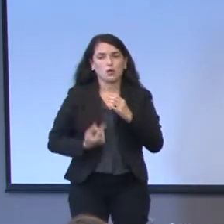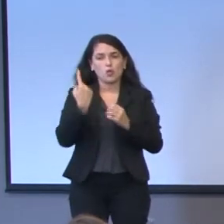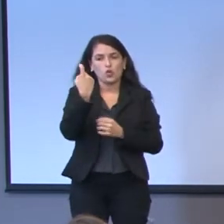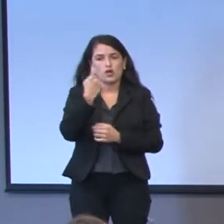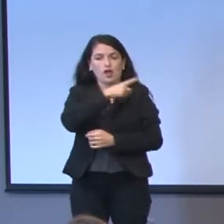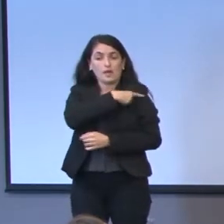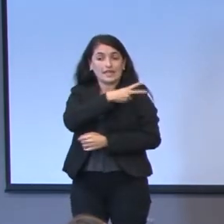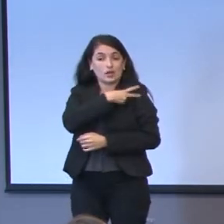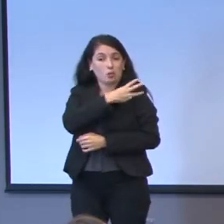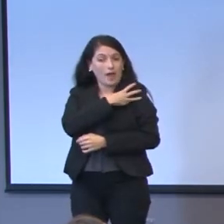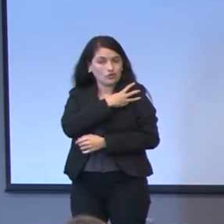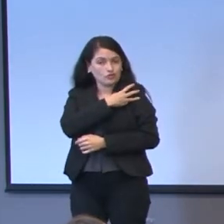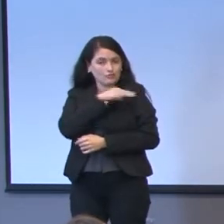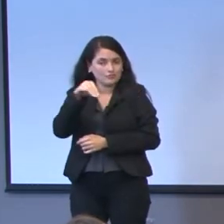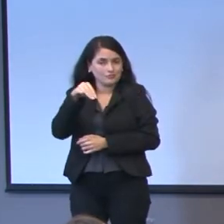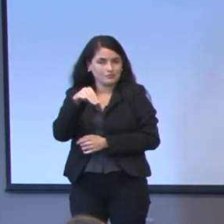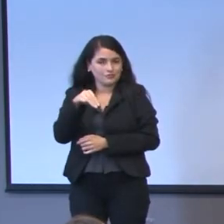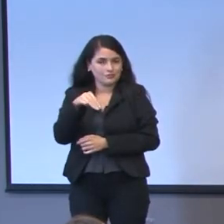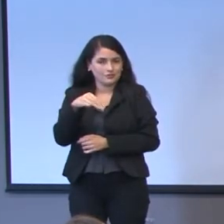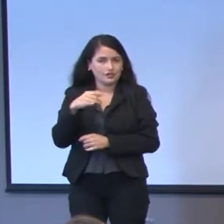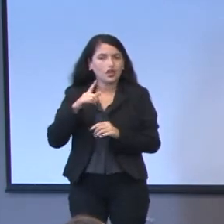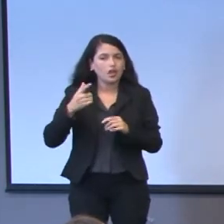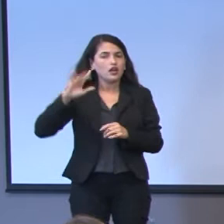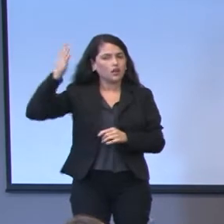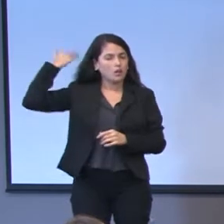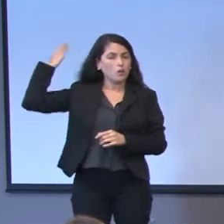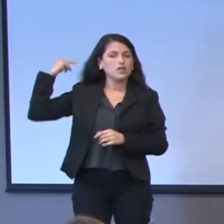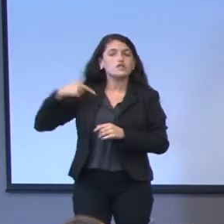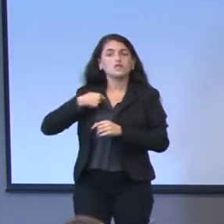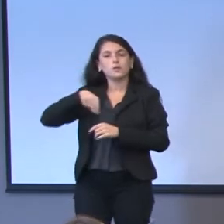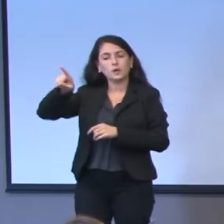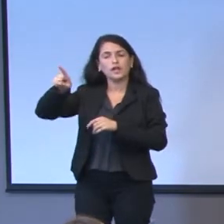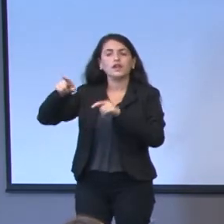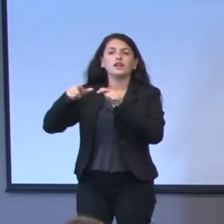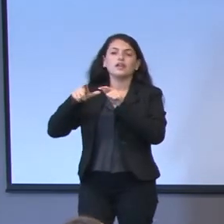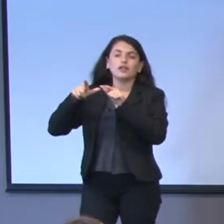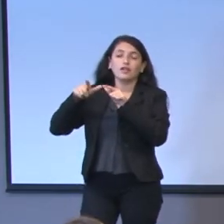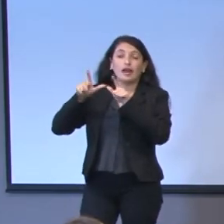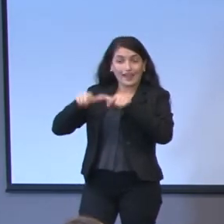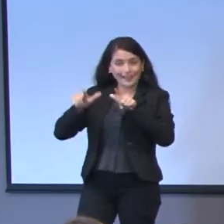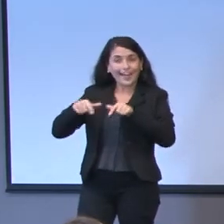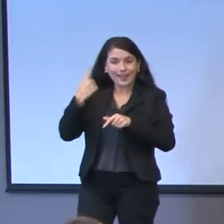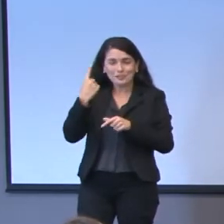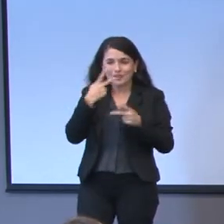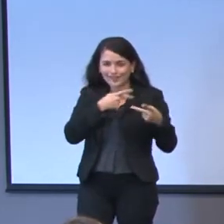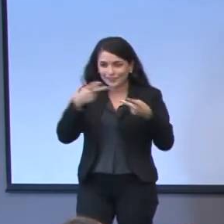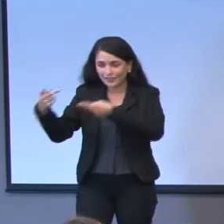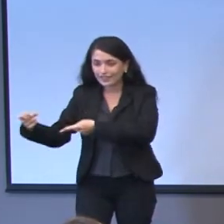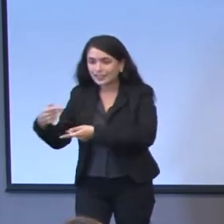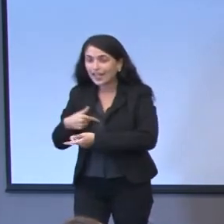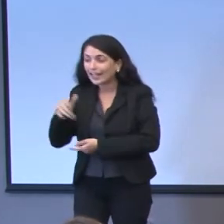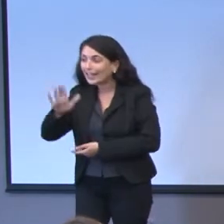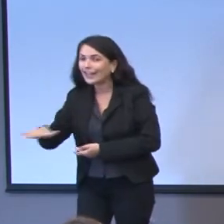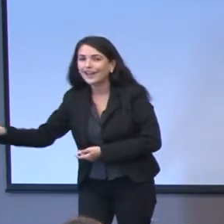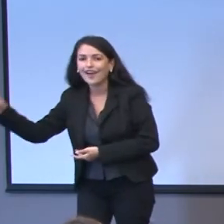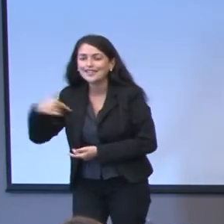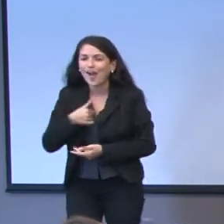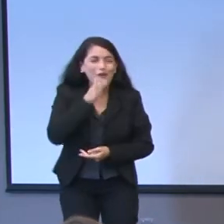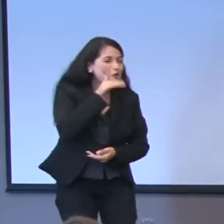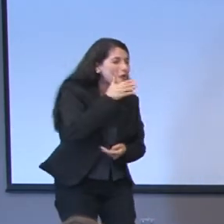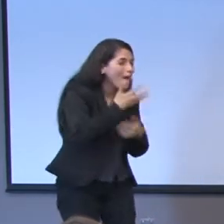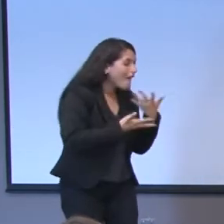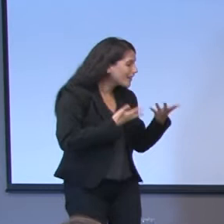fui uma vez no Ellen Keller e foi um dos melhores encontros que eu tive na minha vida com as crianças. E as crianças tinham uma curiosidade imensa,